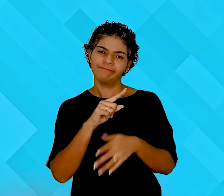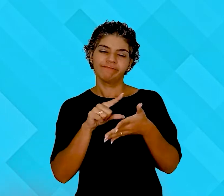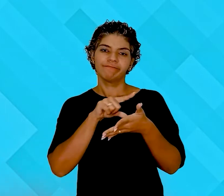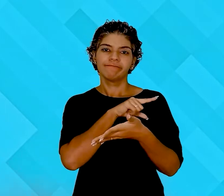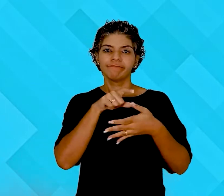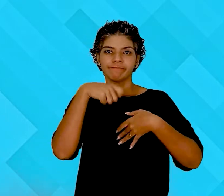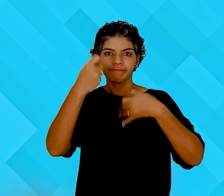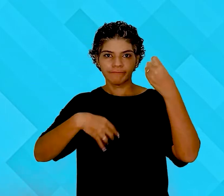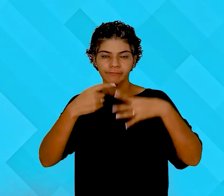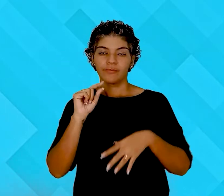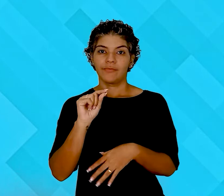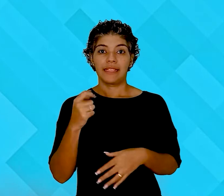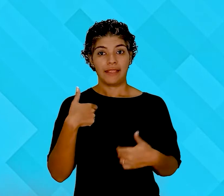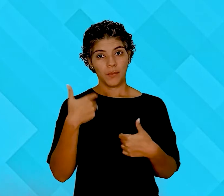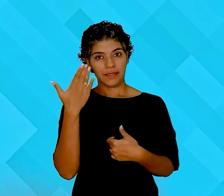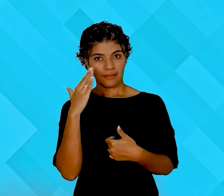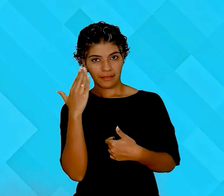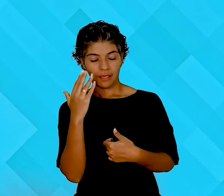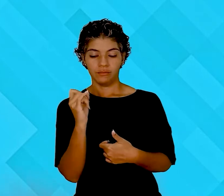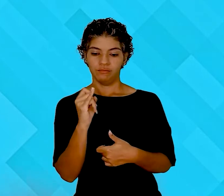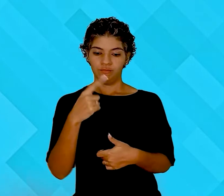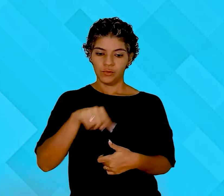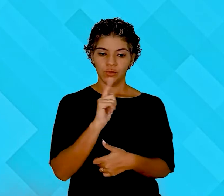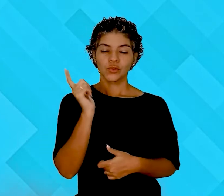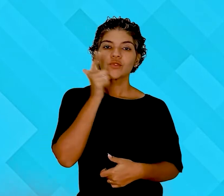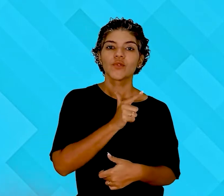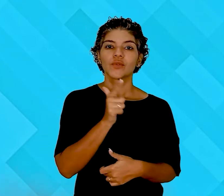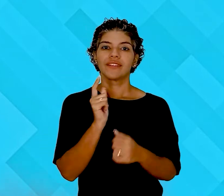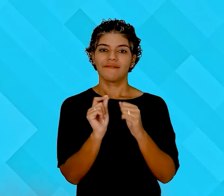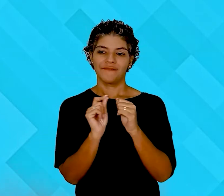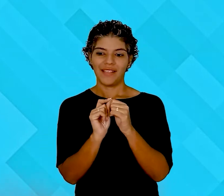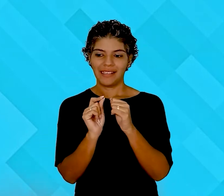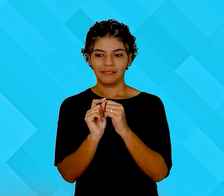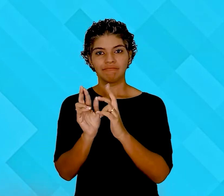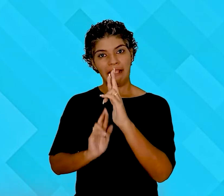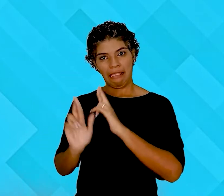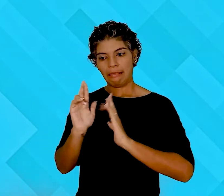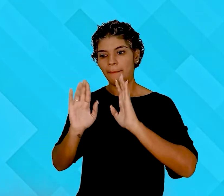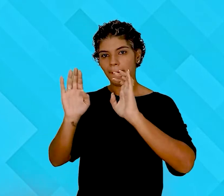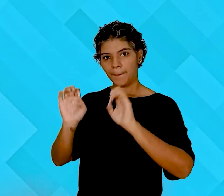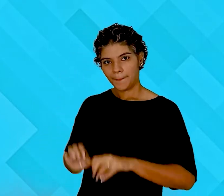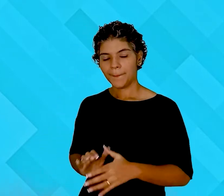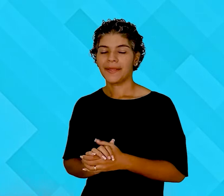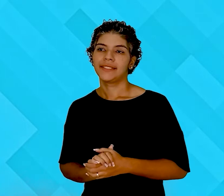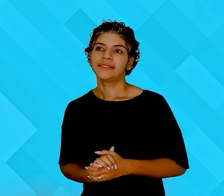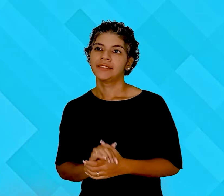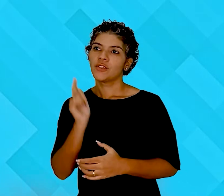que o outro se sinta contemplado, se sinta visto, se sinta valorizado, a gente tem tantos passos mais à frente para que isso